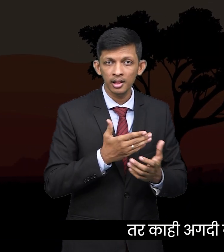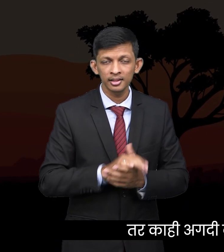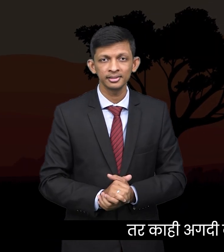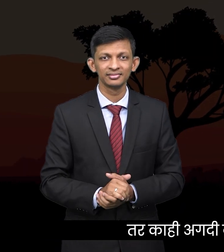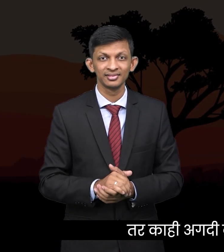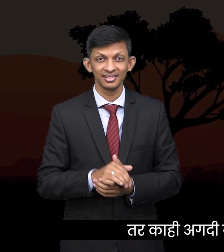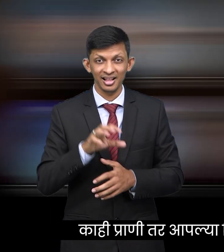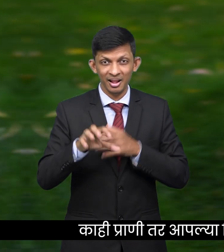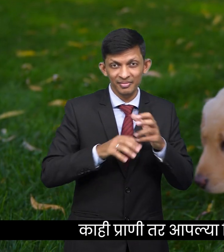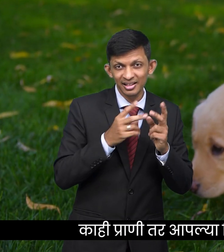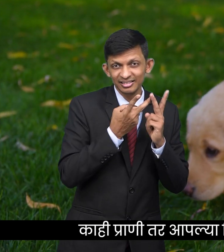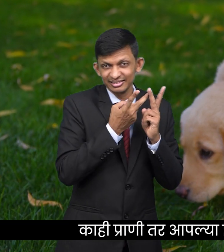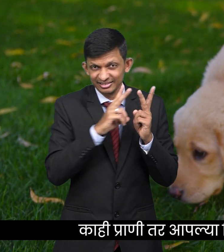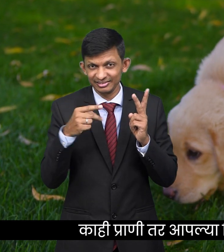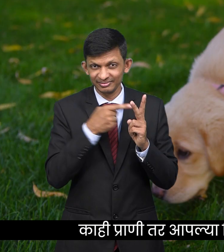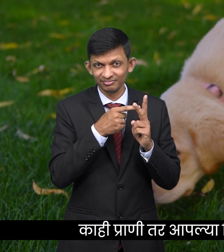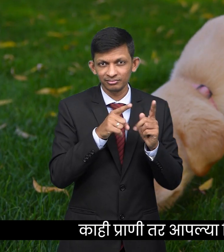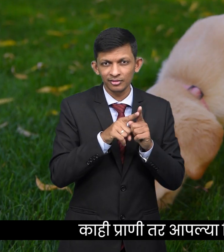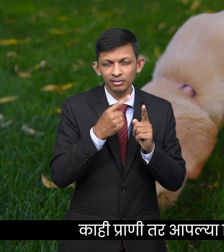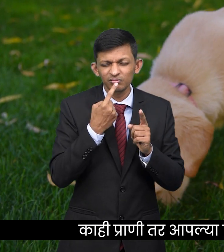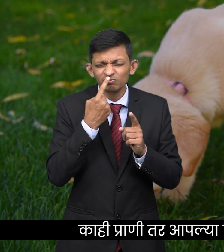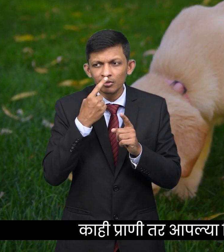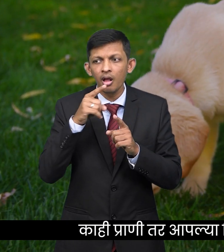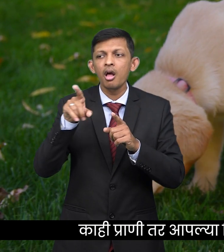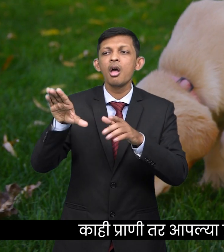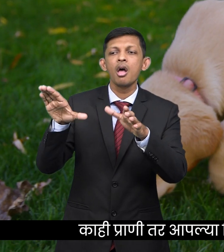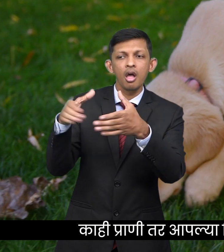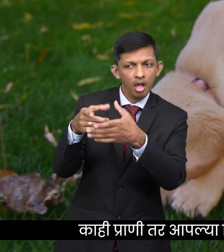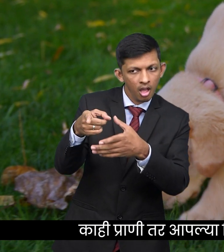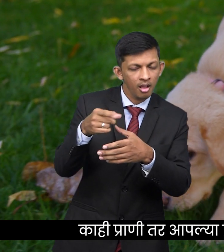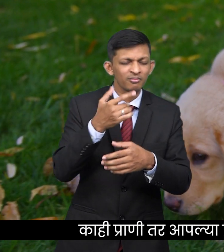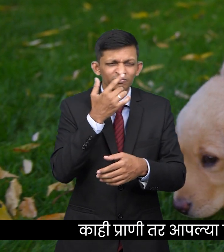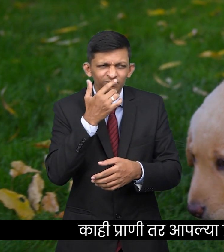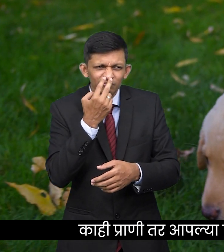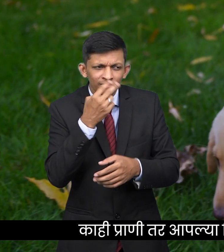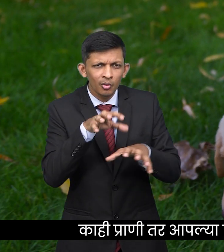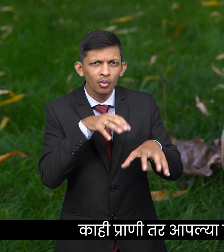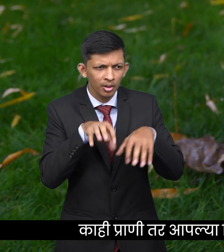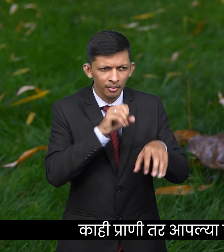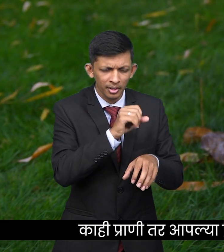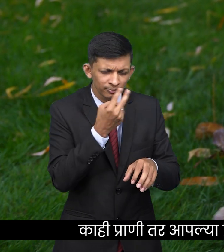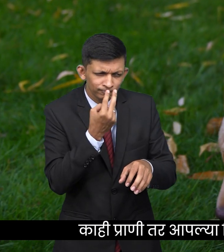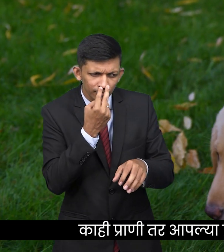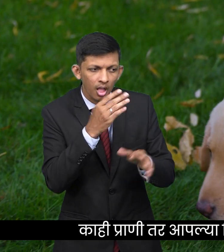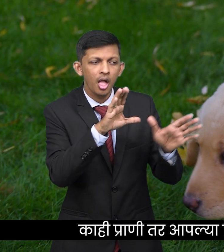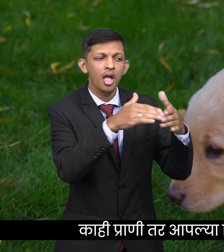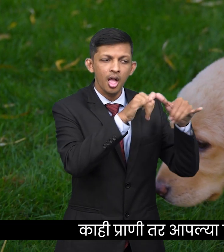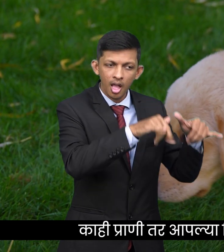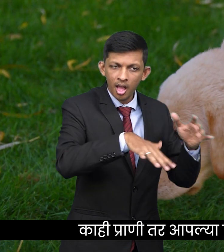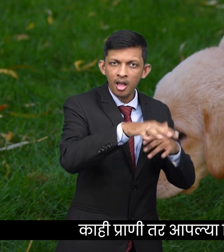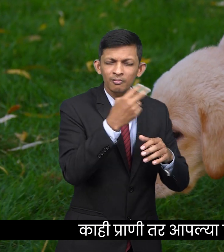शकतात. काही प्राणी तर आपल्या मित्रांना त्यांच्या वासावरून ओळखतात.